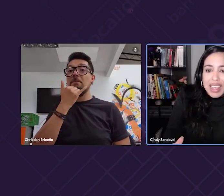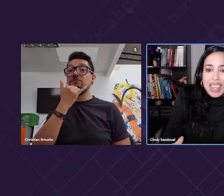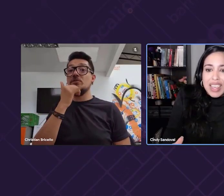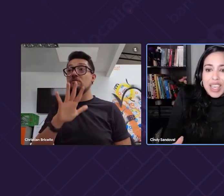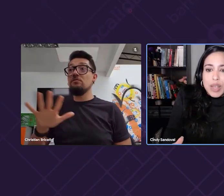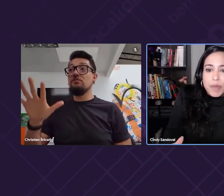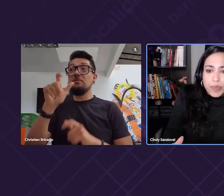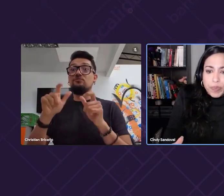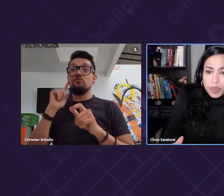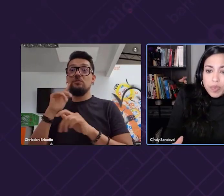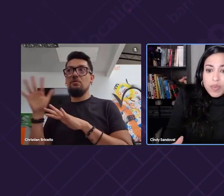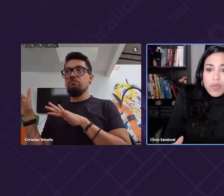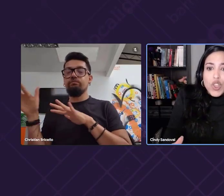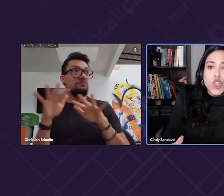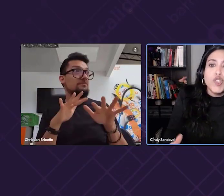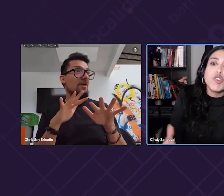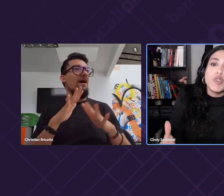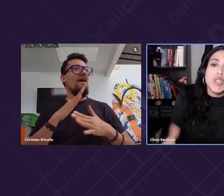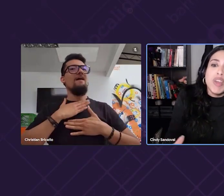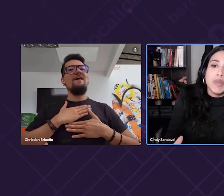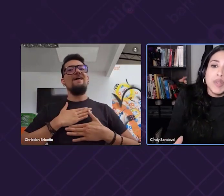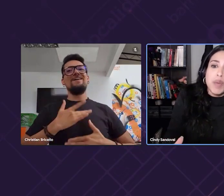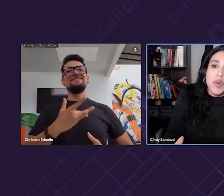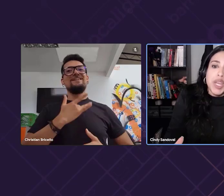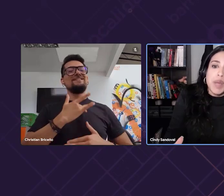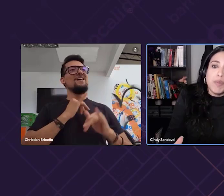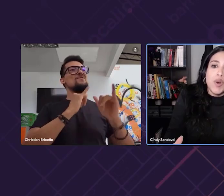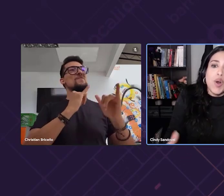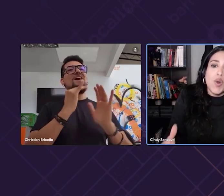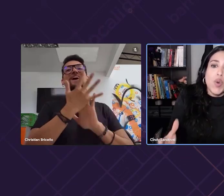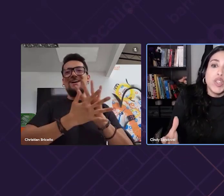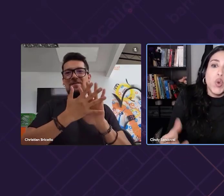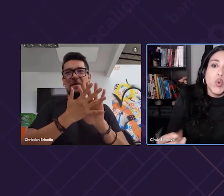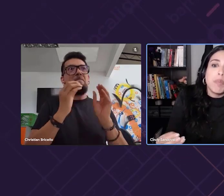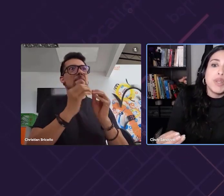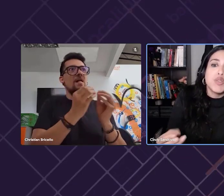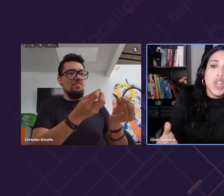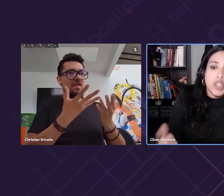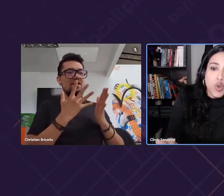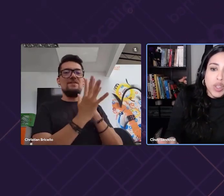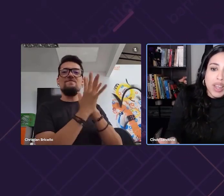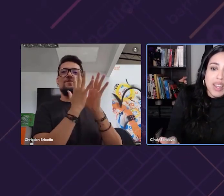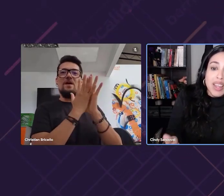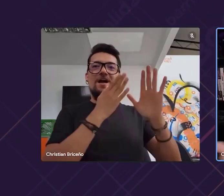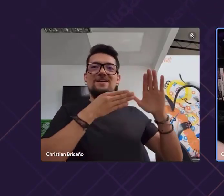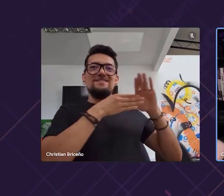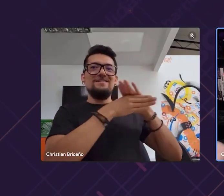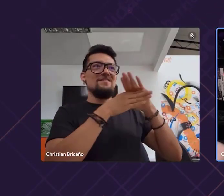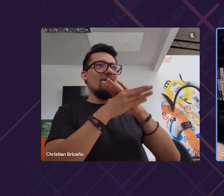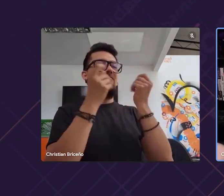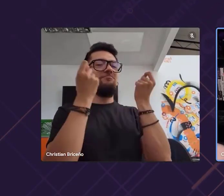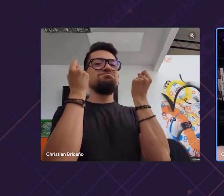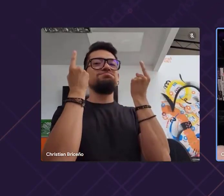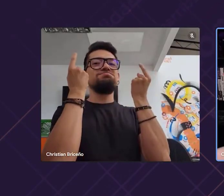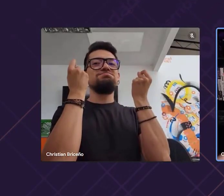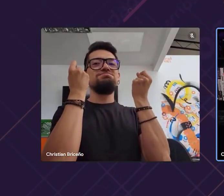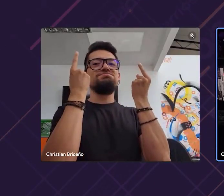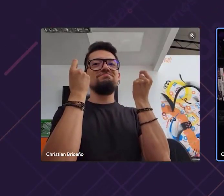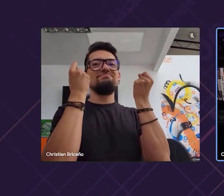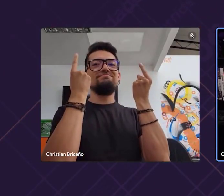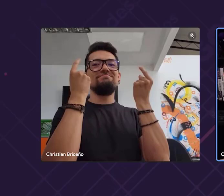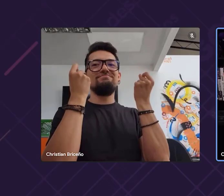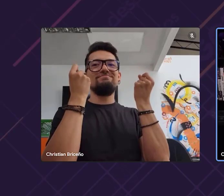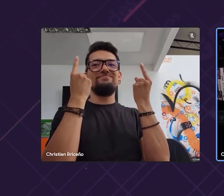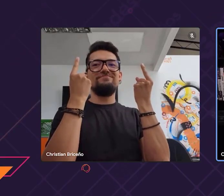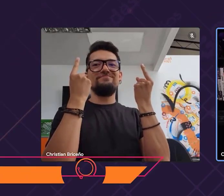Ujú. diversa. Eh, nosotros sabemos de que, por ejemplo, cuando una persona sorda, yo soy el único presentador en